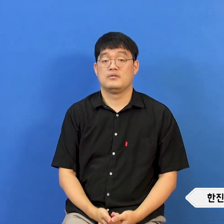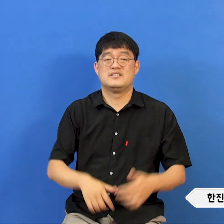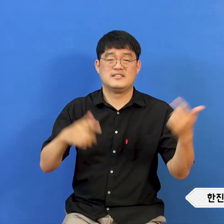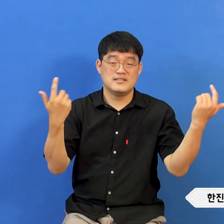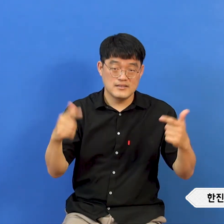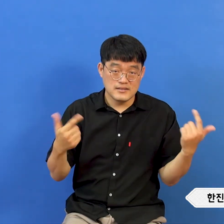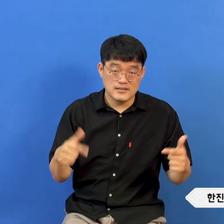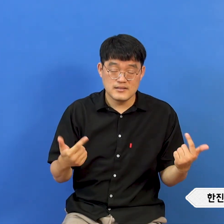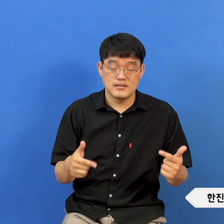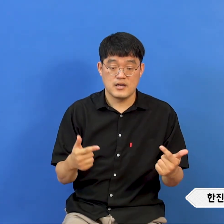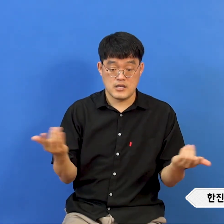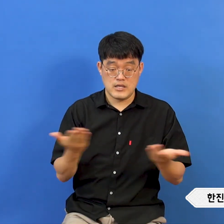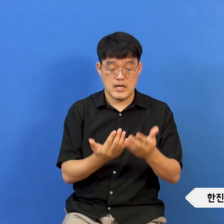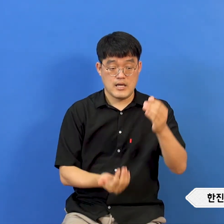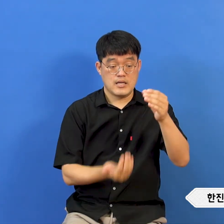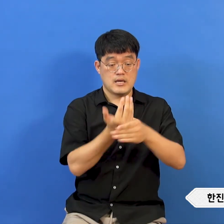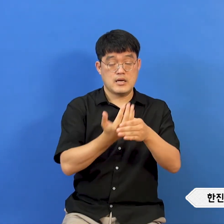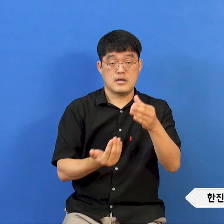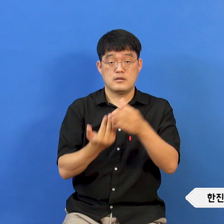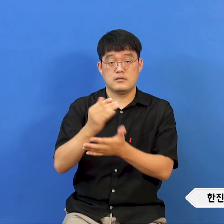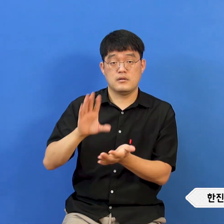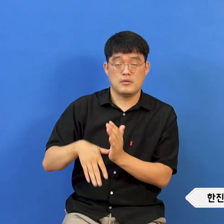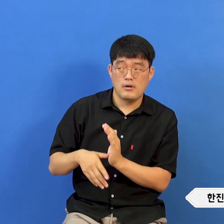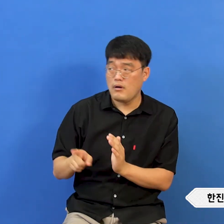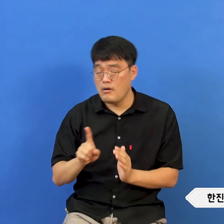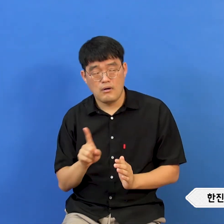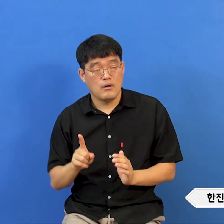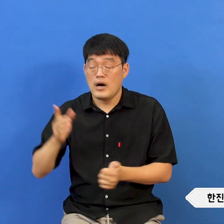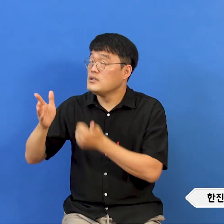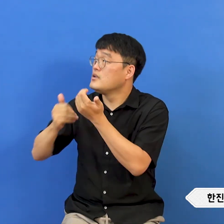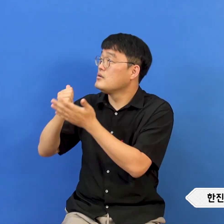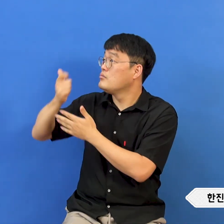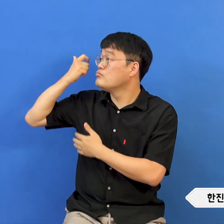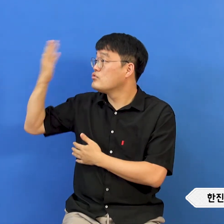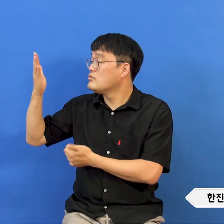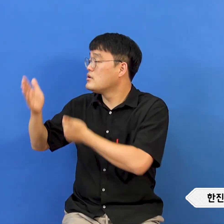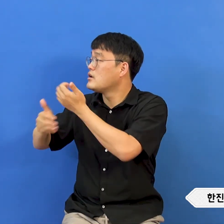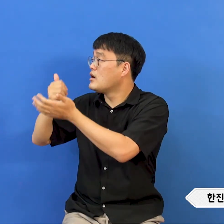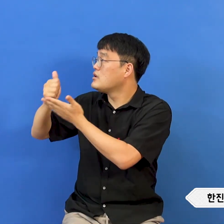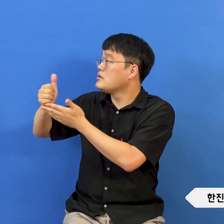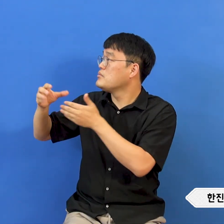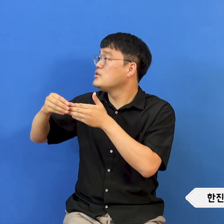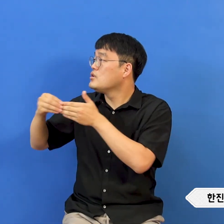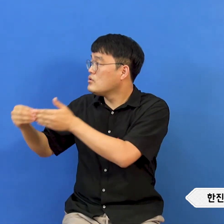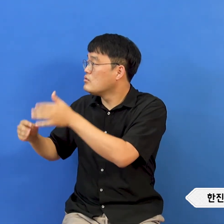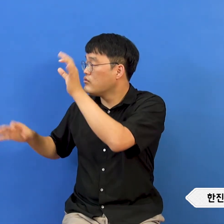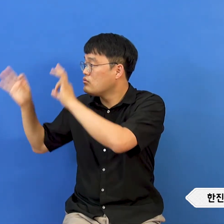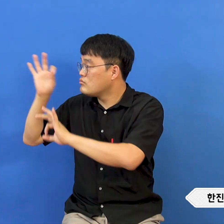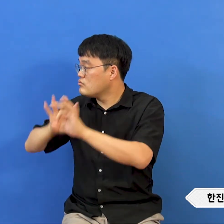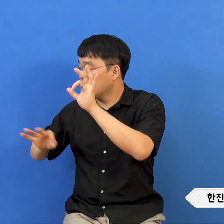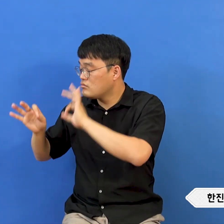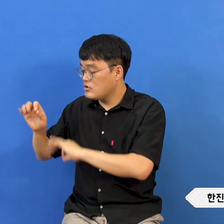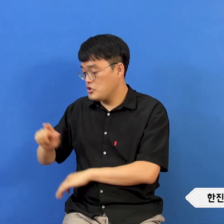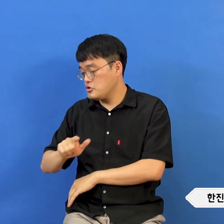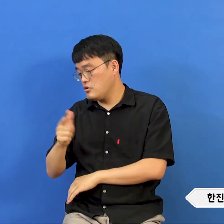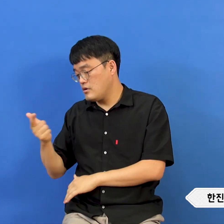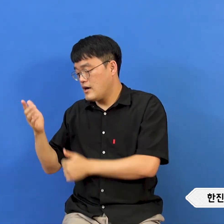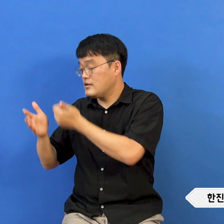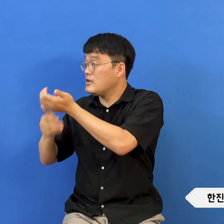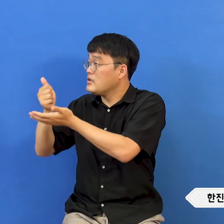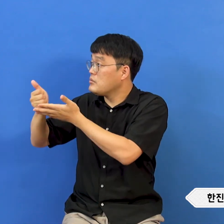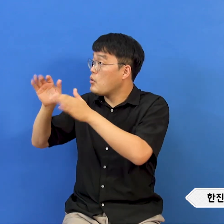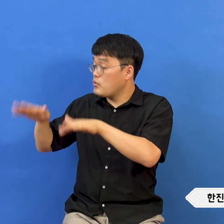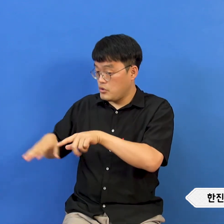늘 일이 생길 때마다 하나님 바라보고 하나님을 물으며 인도를 구했습니다. 저녁이 되면 하나님, 오늘은